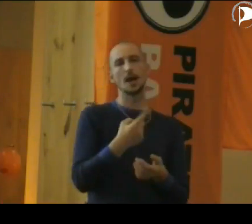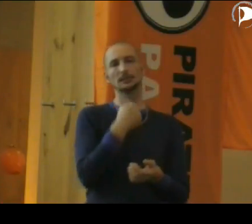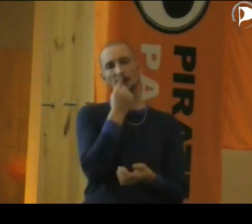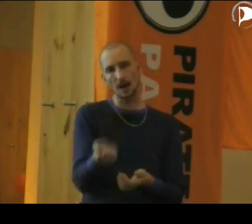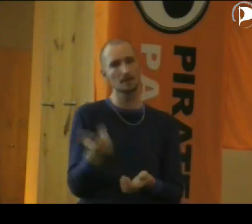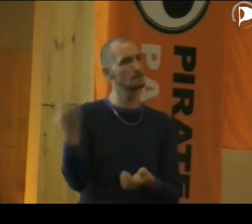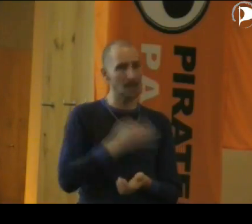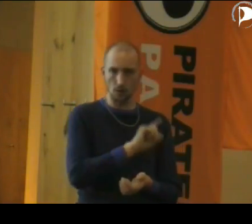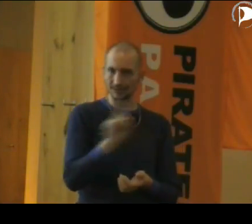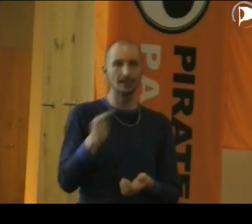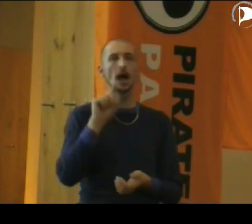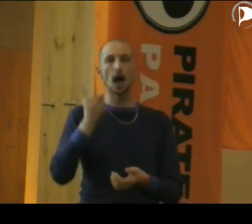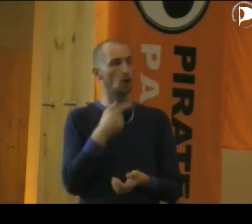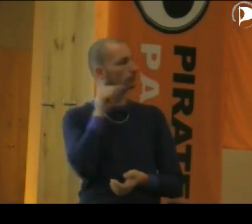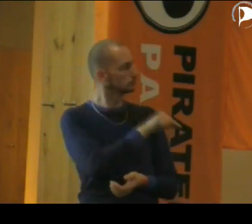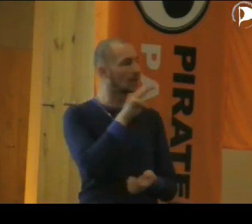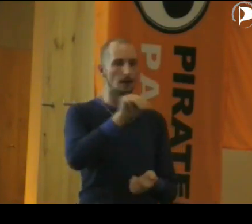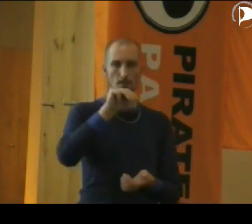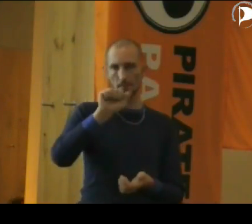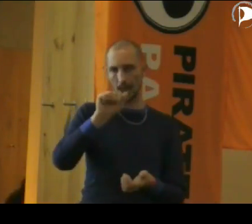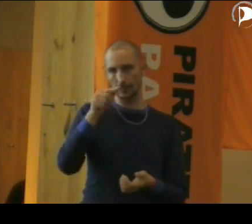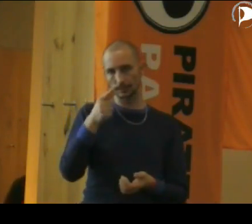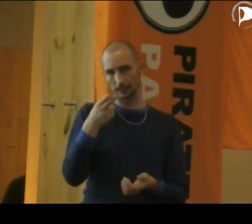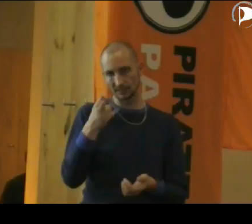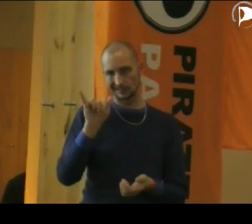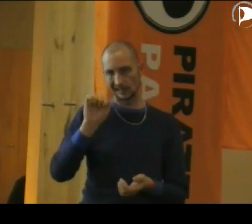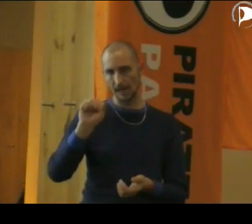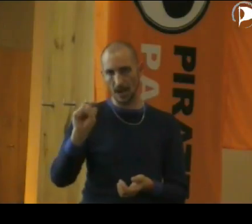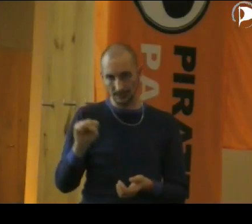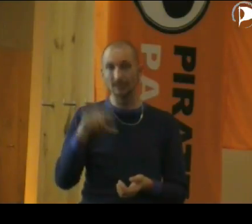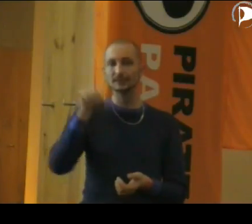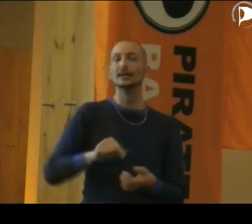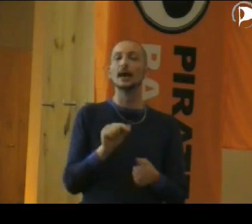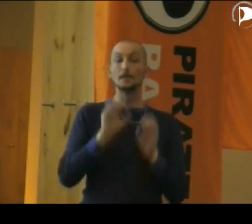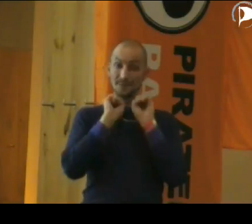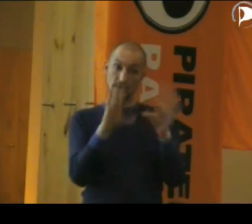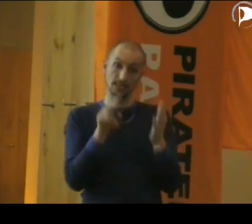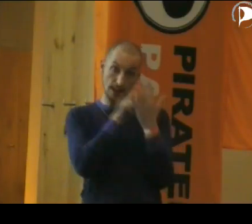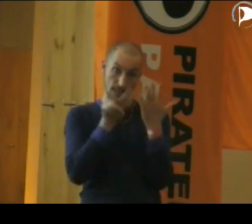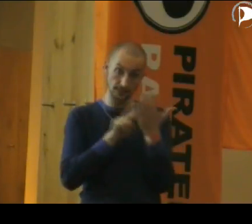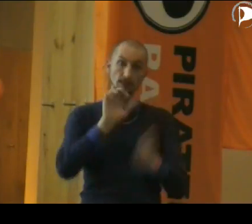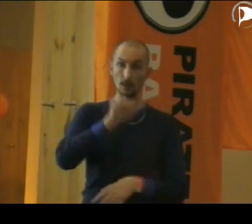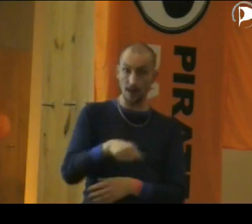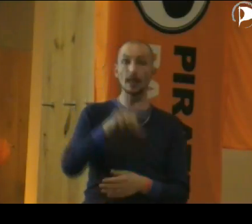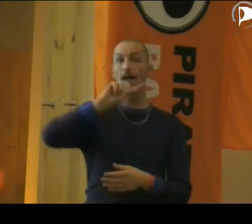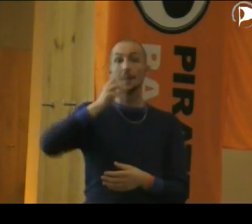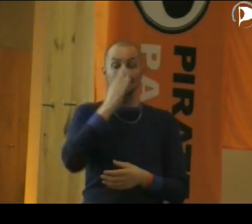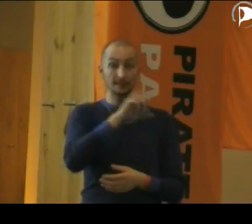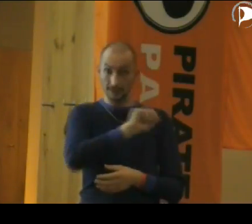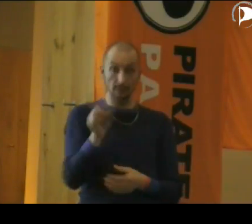auch du belieben und man sich das wissen in der landschafts bericht zu lesen wenn nicht haben wir